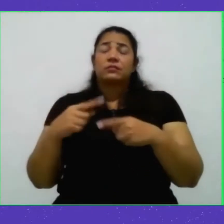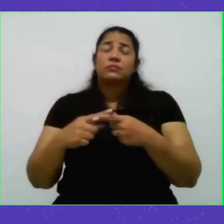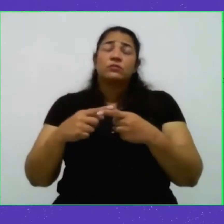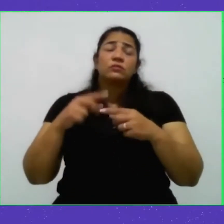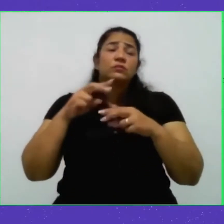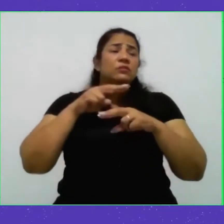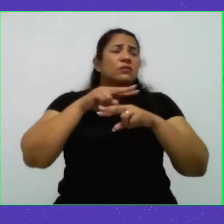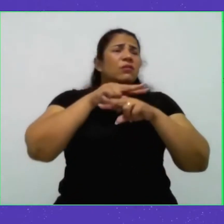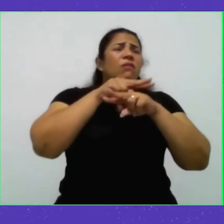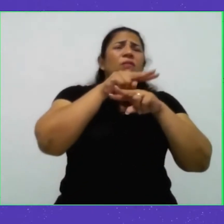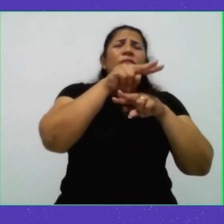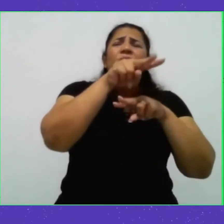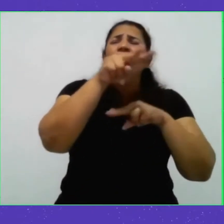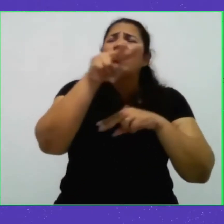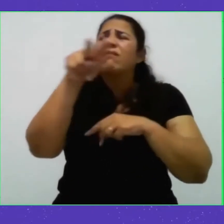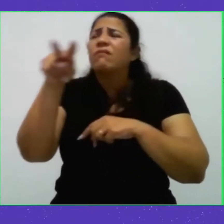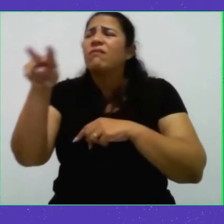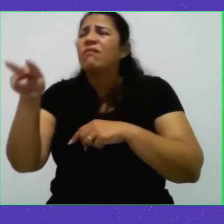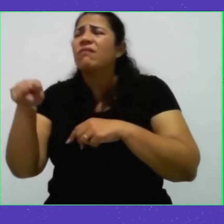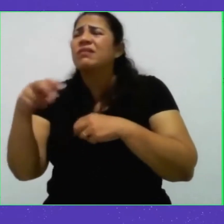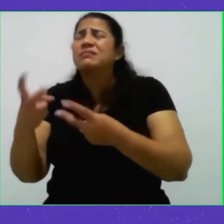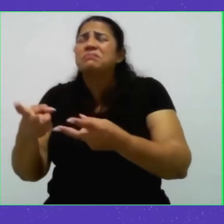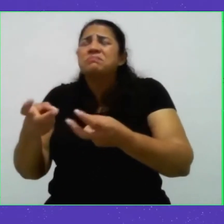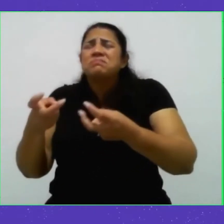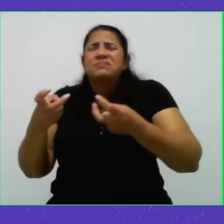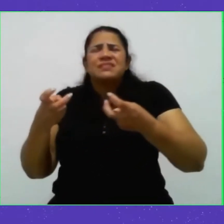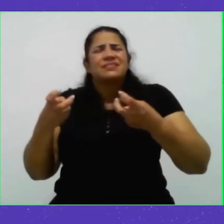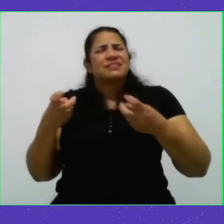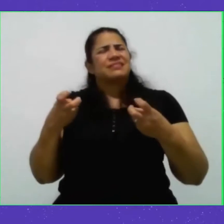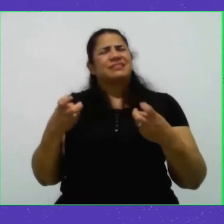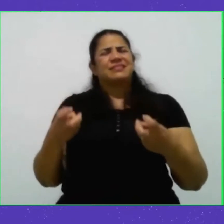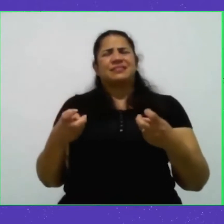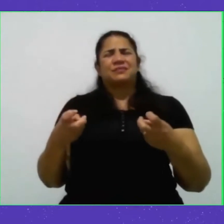homem ficou. Como as pessoas